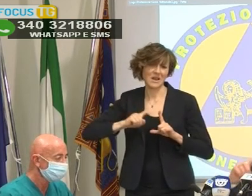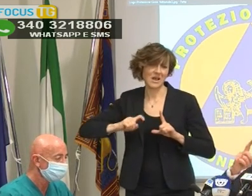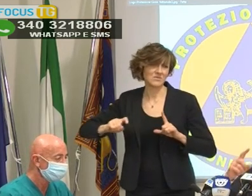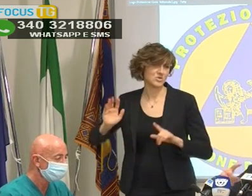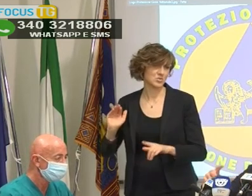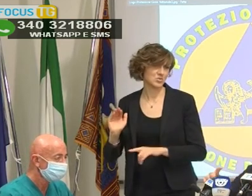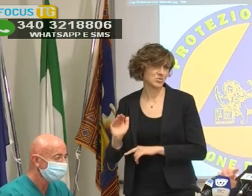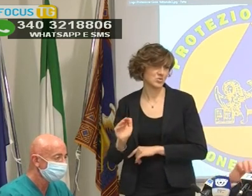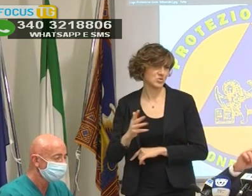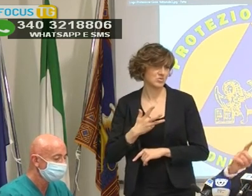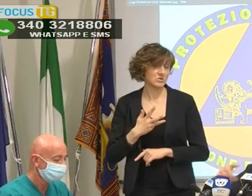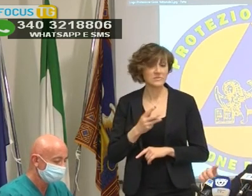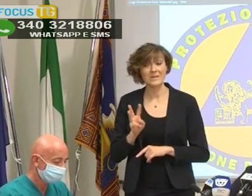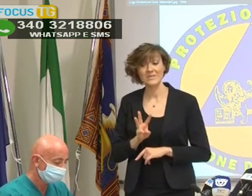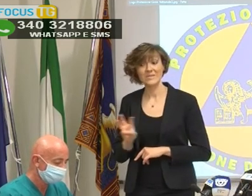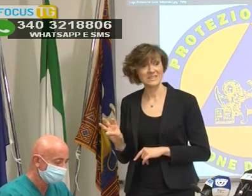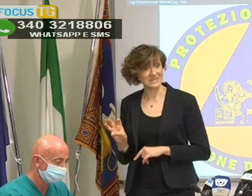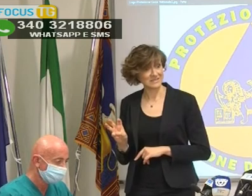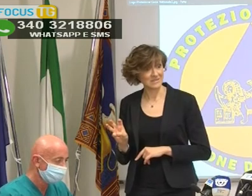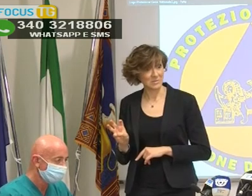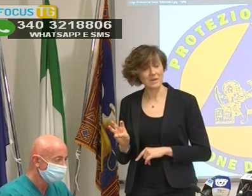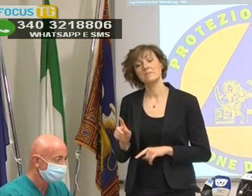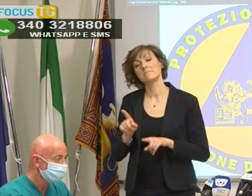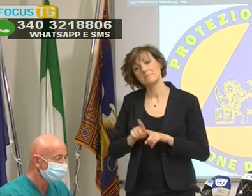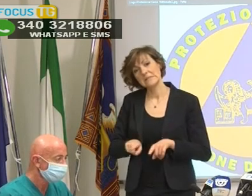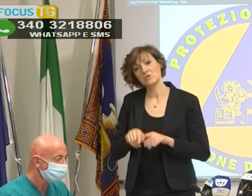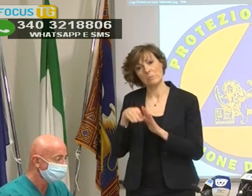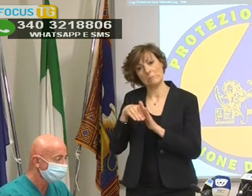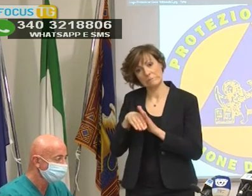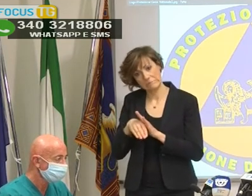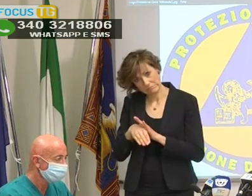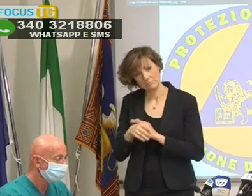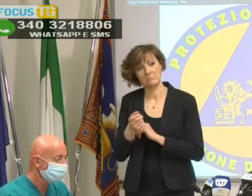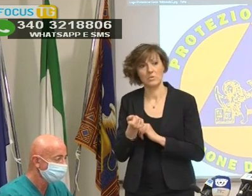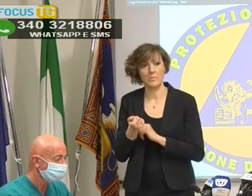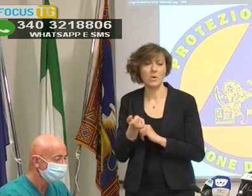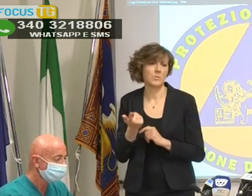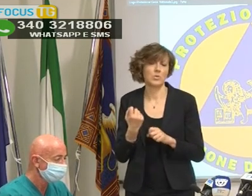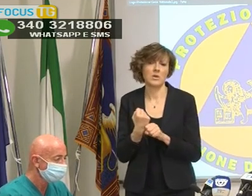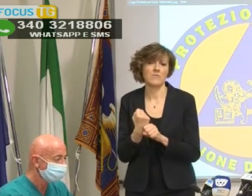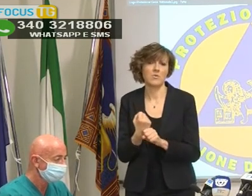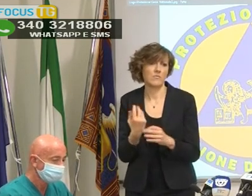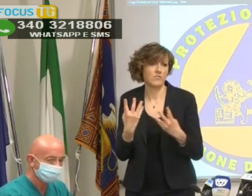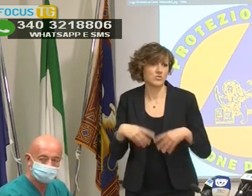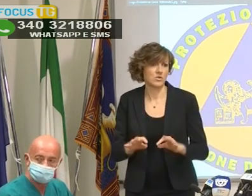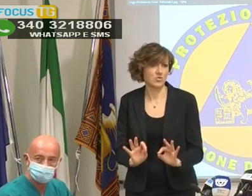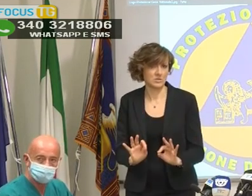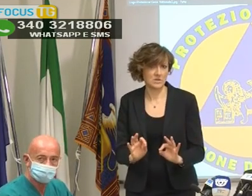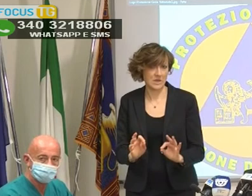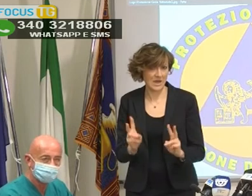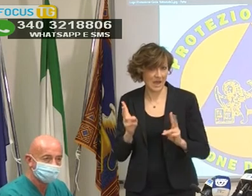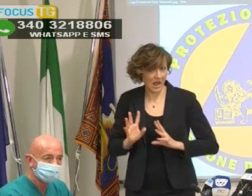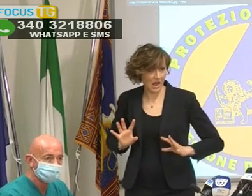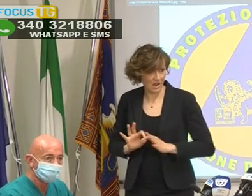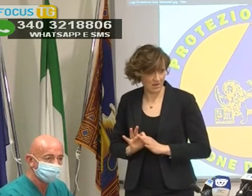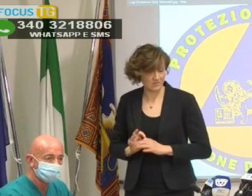i giorni fine settimana solitamente c'è un calo, è un fatto di operatività. No, è reale